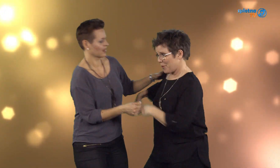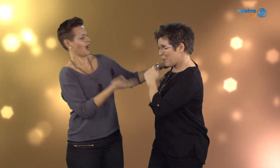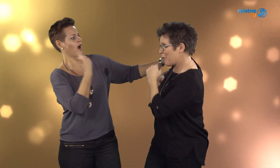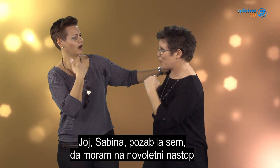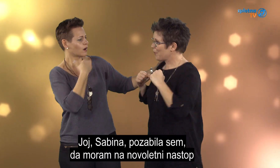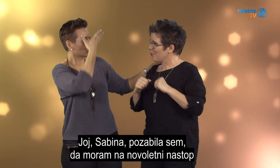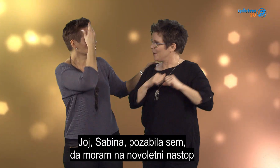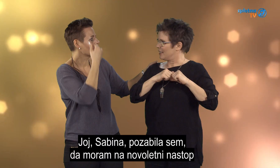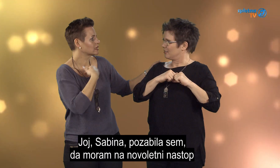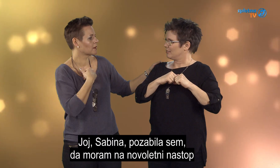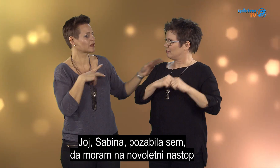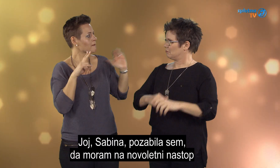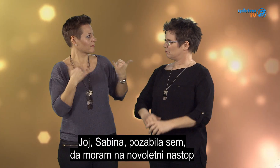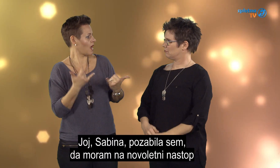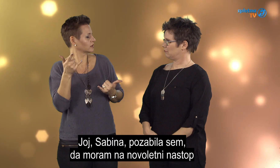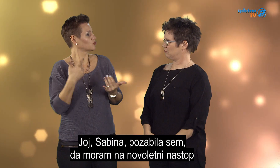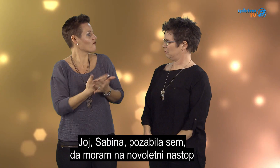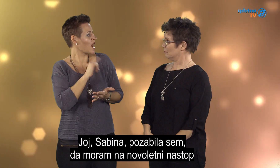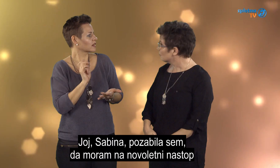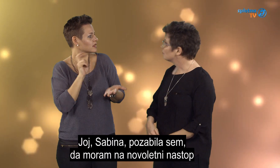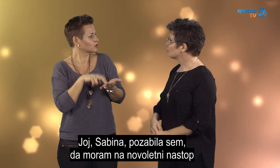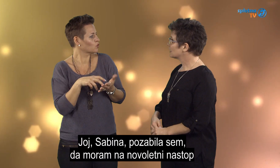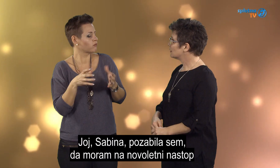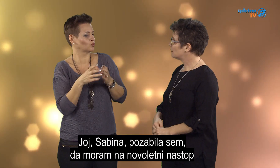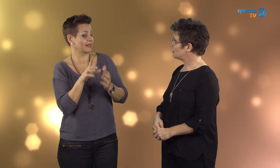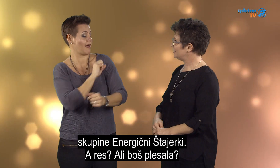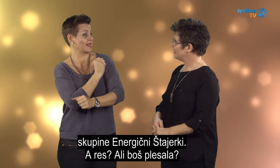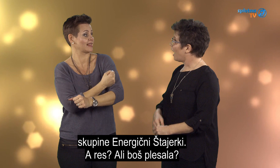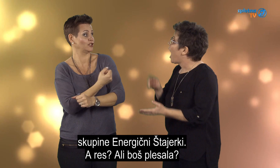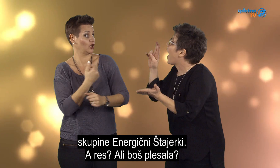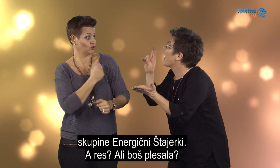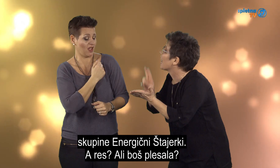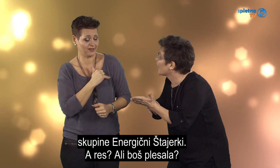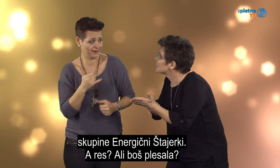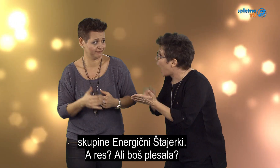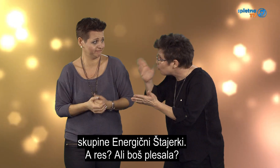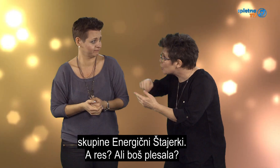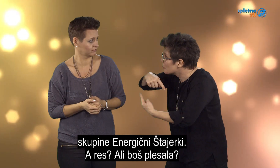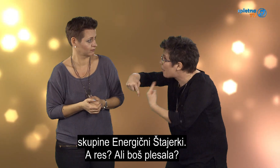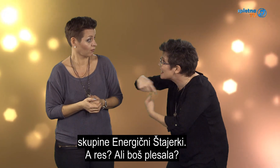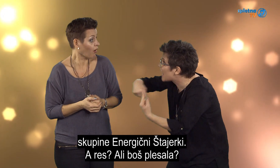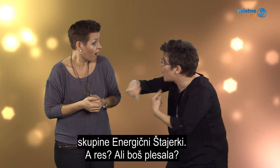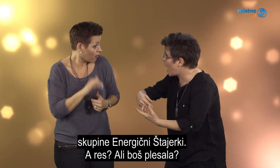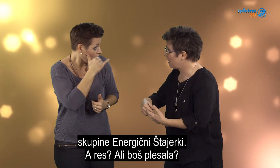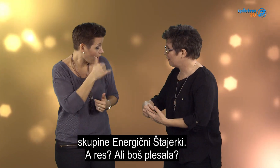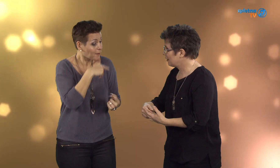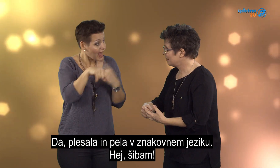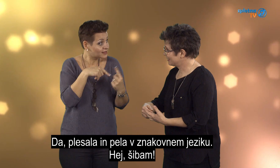Joj, Sabina, pozabila sem, da moram na novoletni nastop skupine Energični Štajerki. A res? Ali boš plesala?